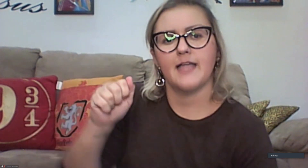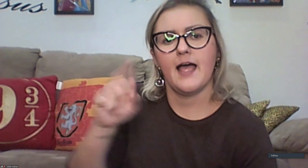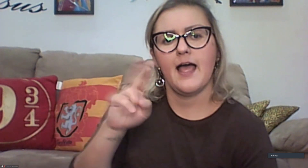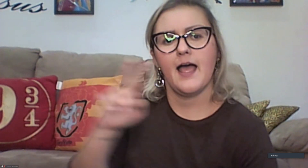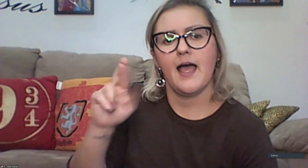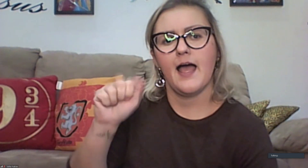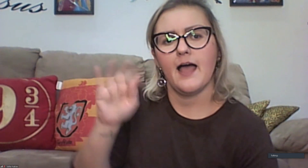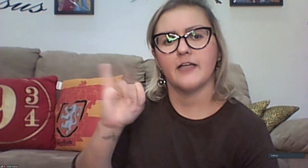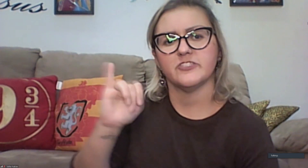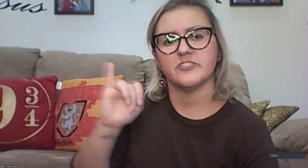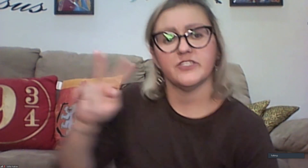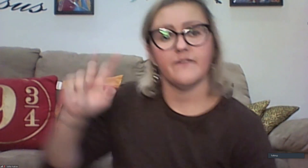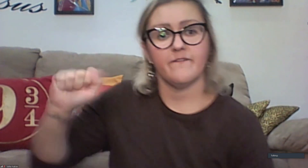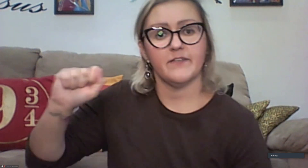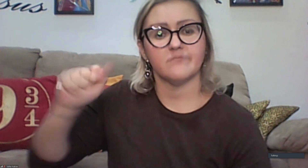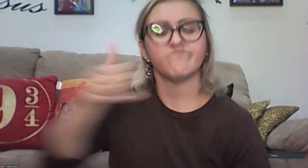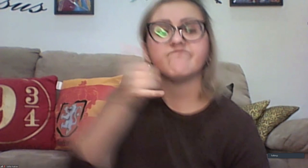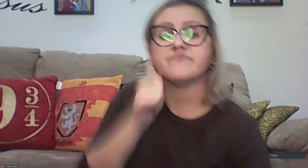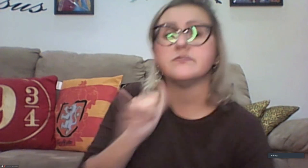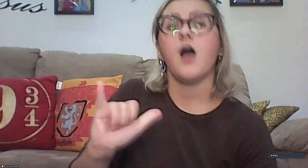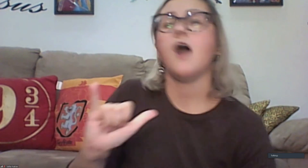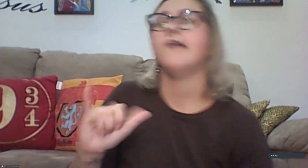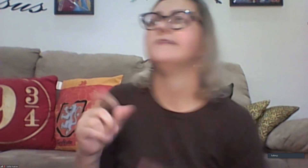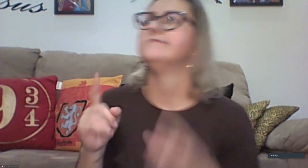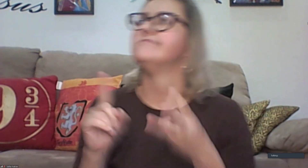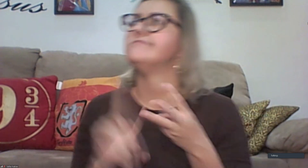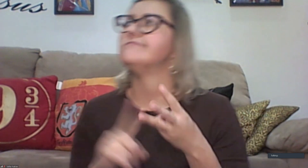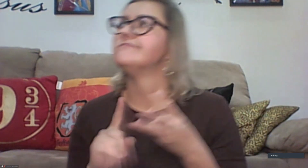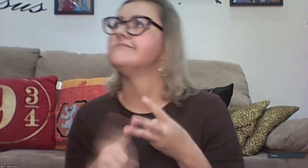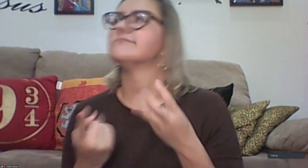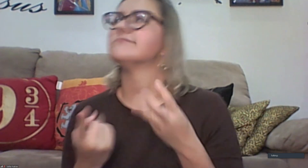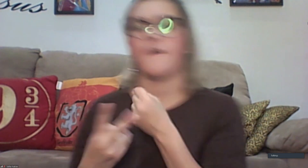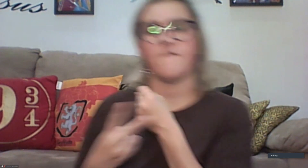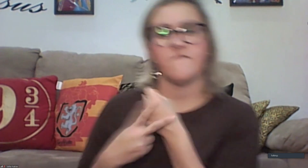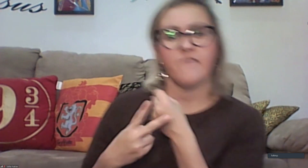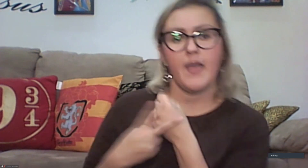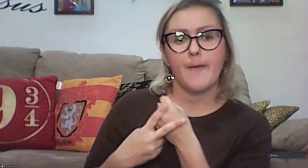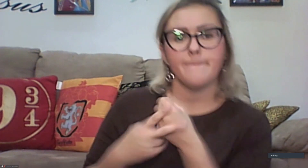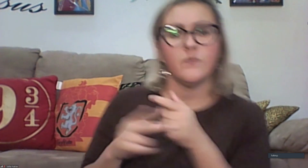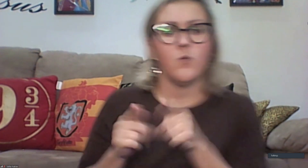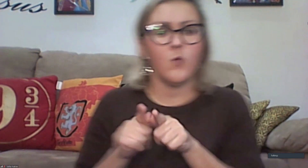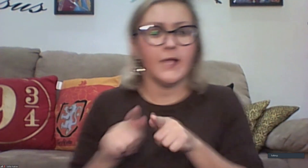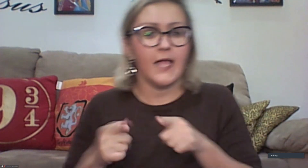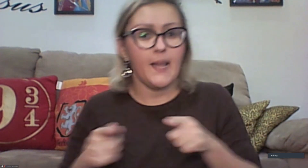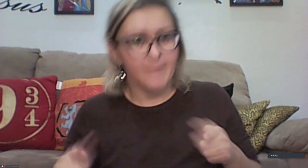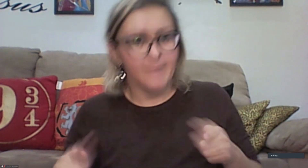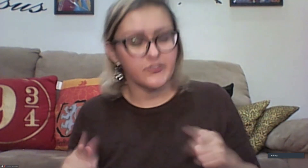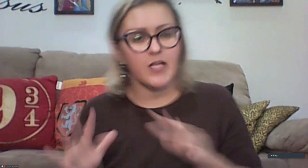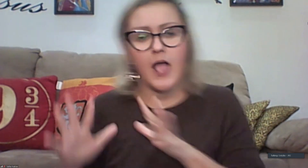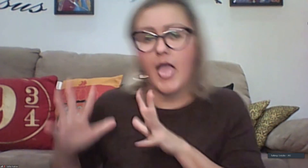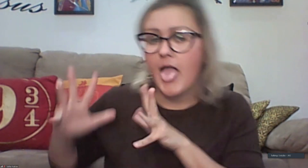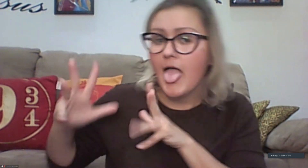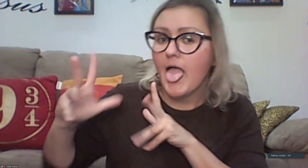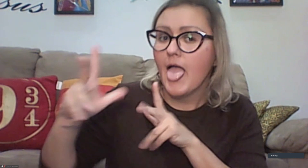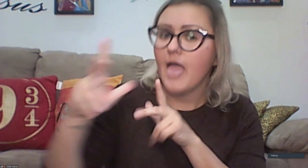para estudar alguma coisa, uma narrativa, ou alguma coisa assim, verbos,